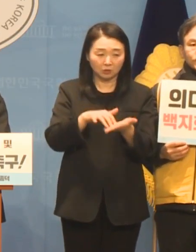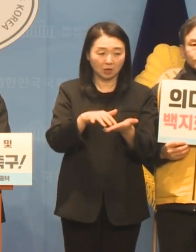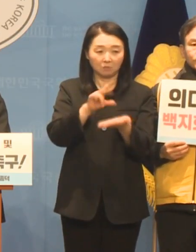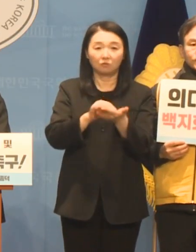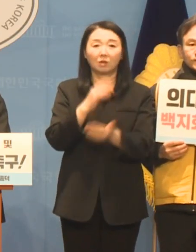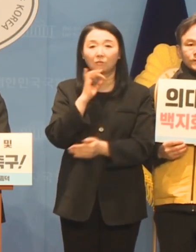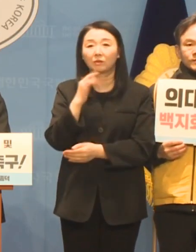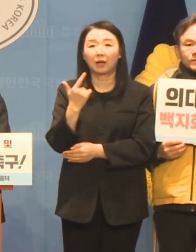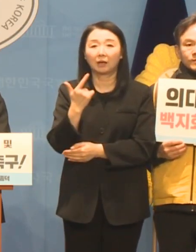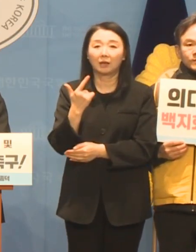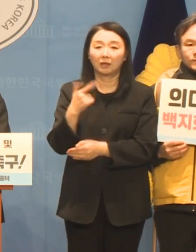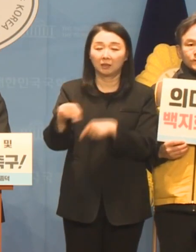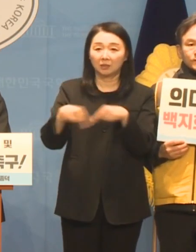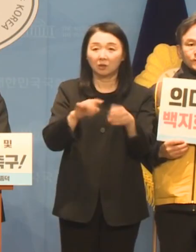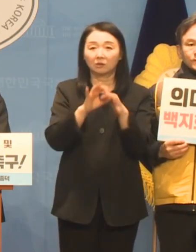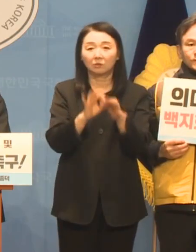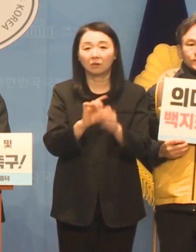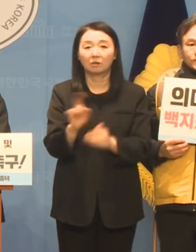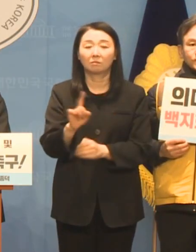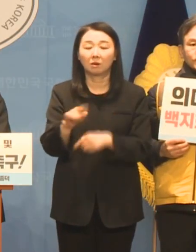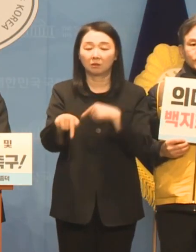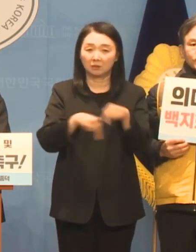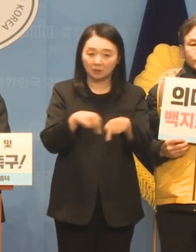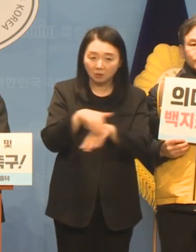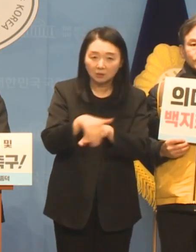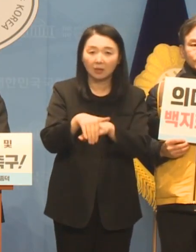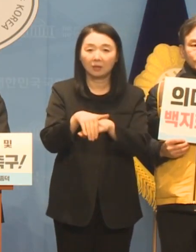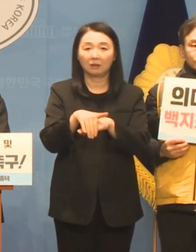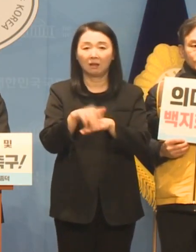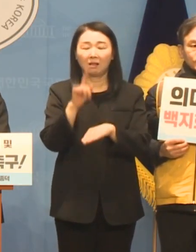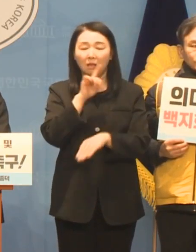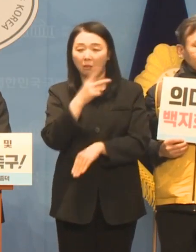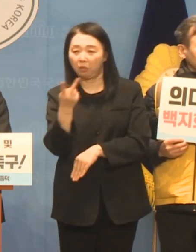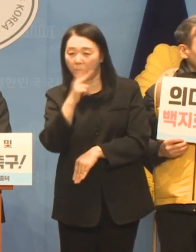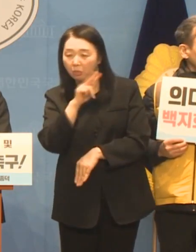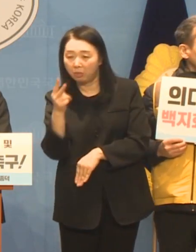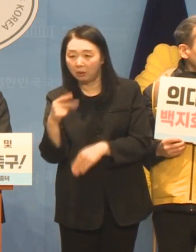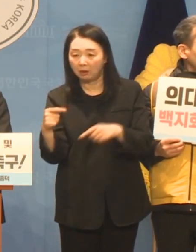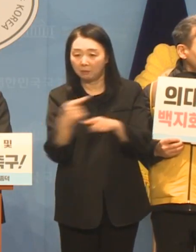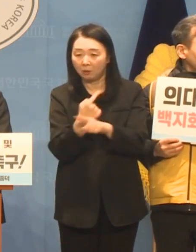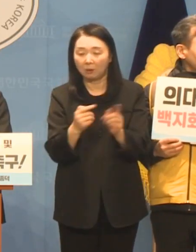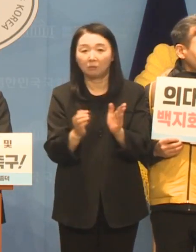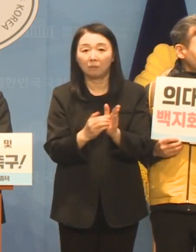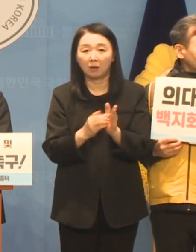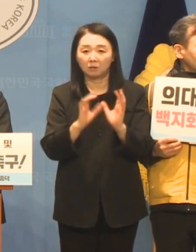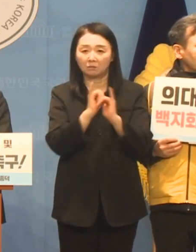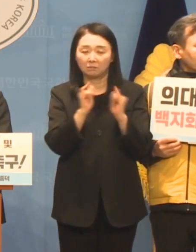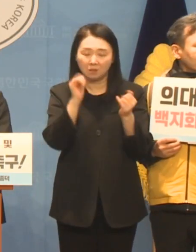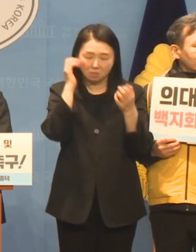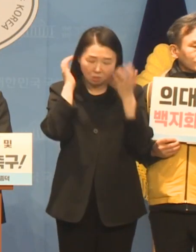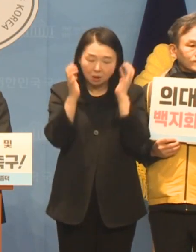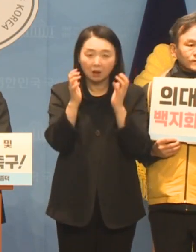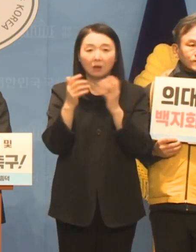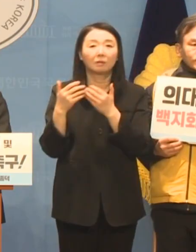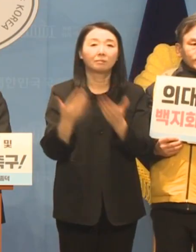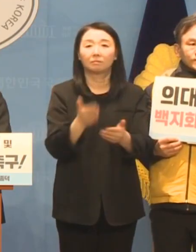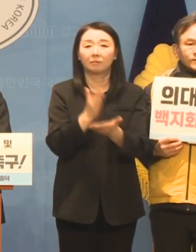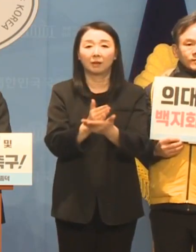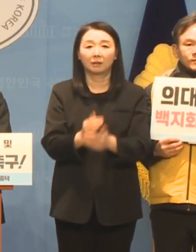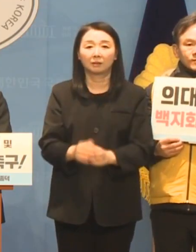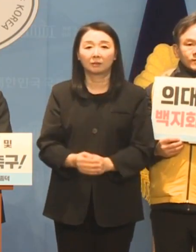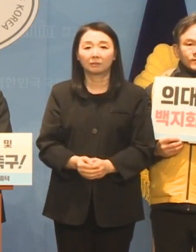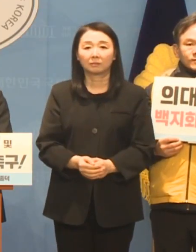아니라 정치적 셈법에 따라 정책을 이리저리 바꾸고 국민들의 혼란을 빠뜨려서는 안